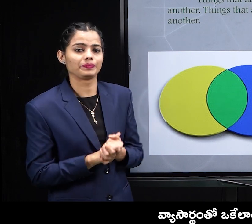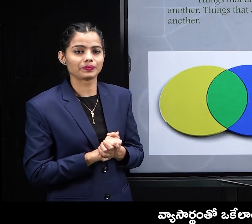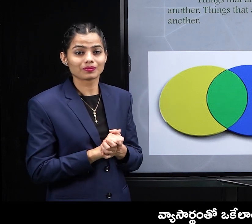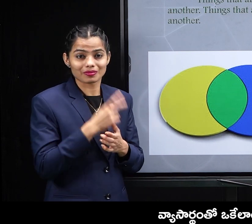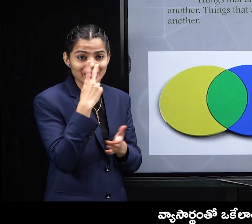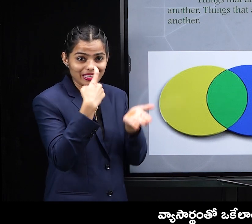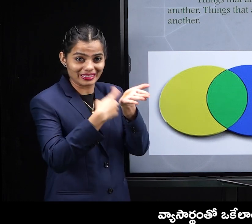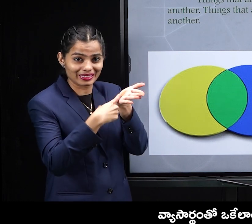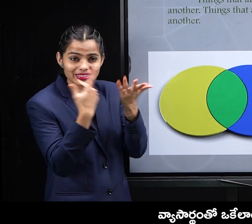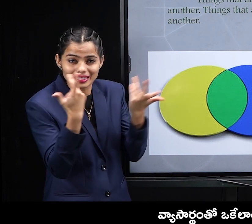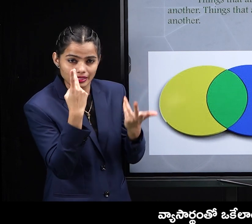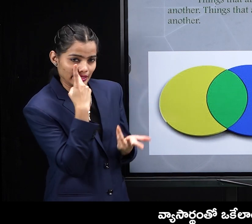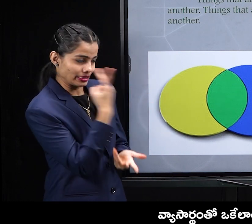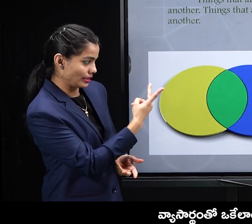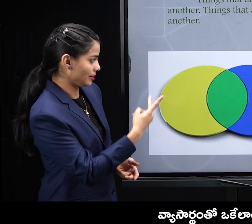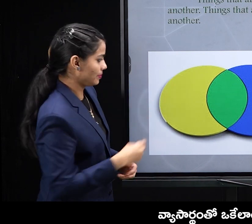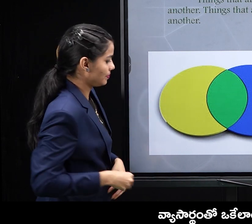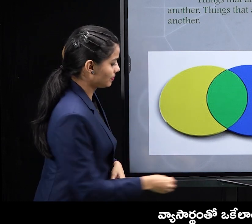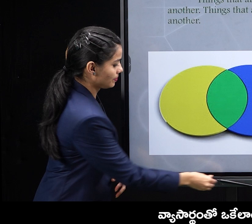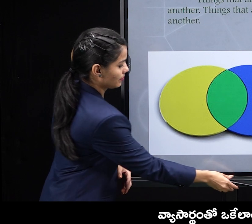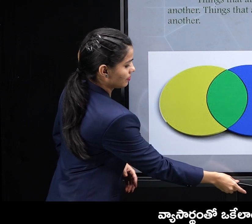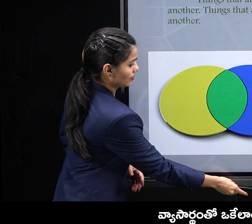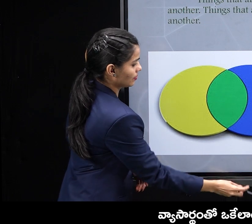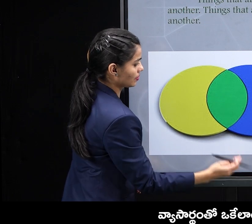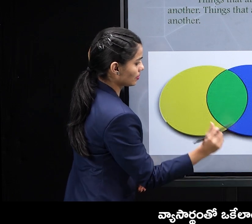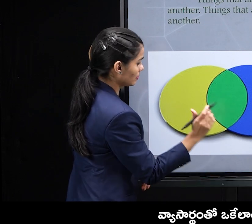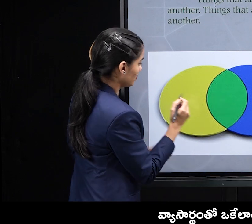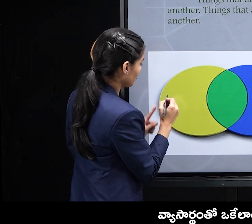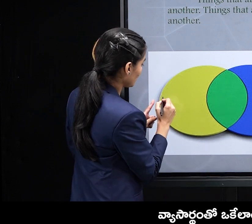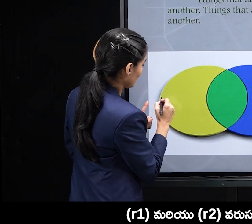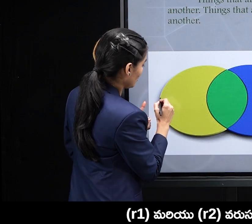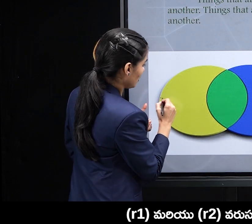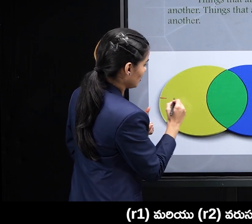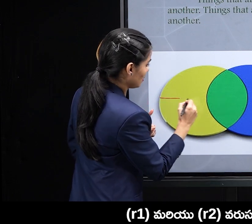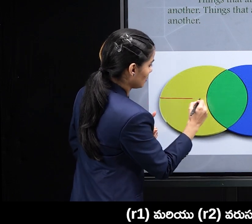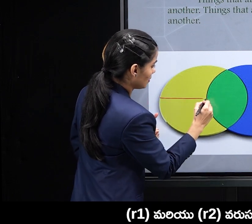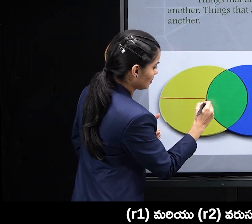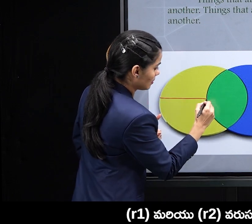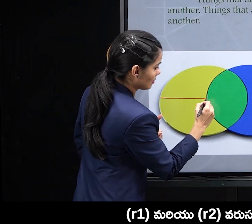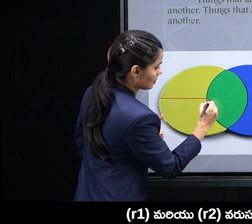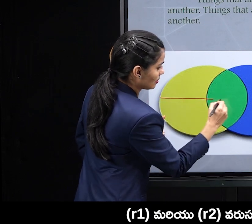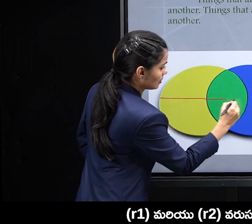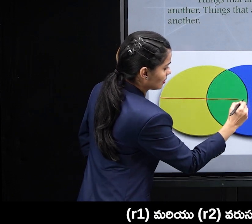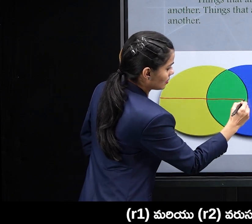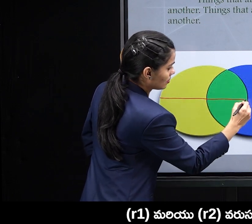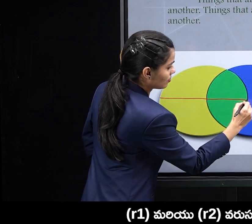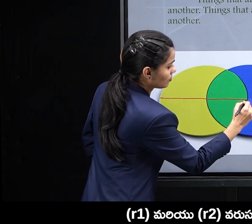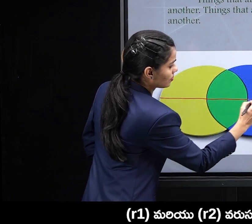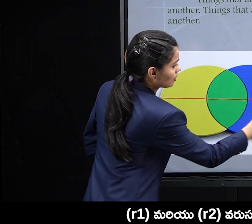ஒக்கேலாண்டி ரெண்டு சர்க்கில்லனும் பரிகனின்சண்டி R1 மரியு R2